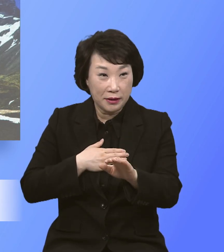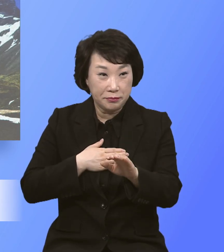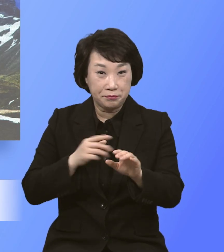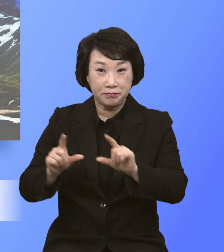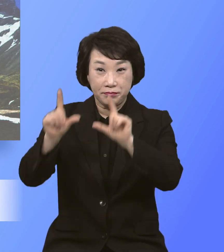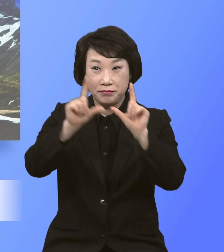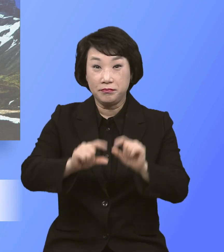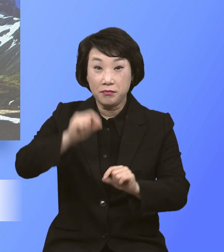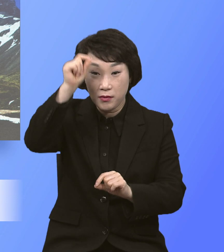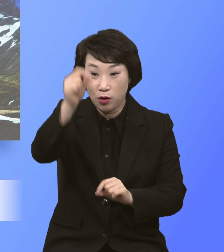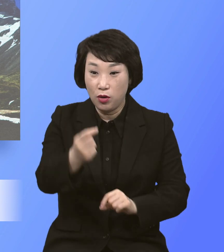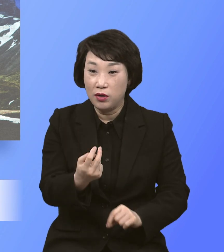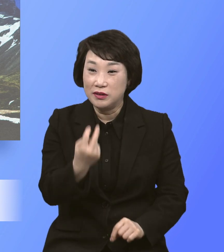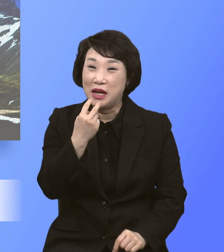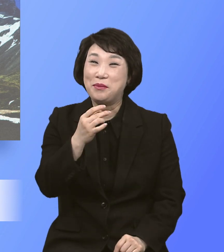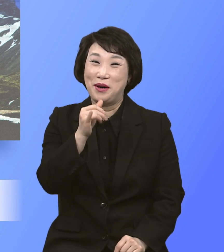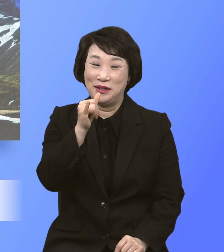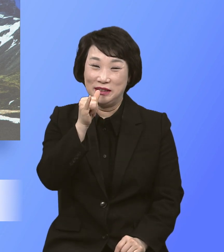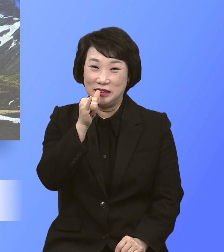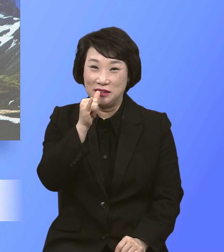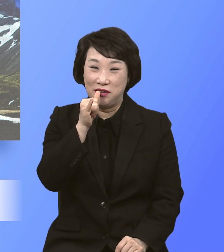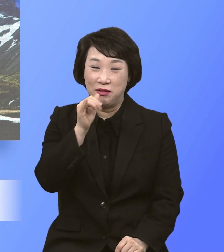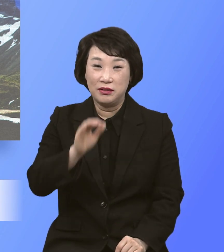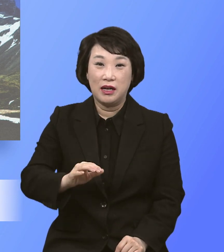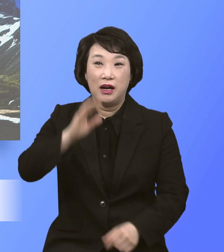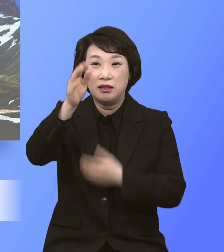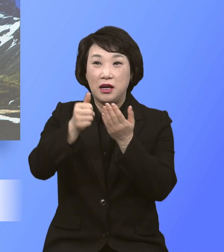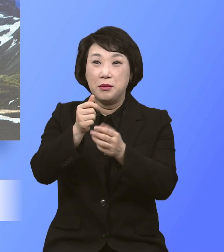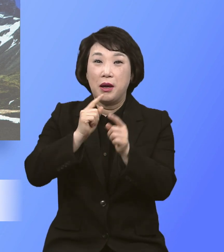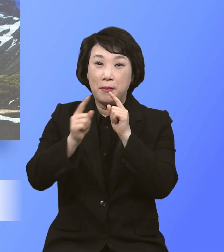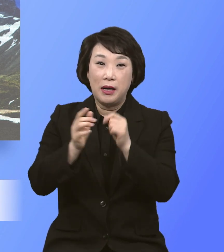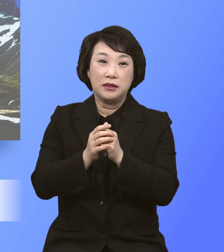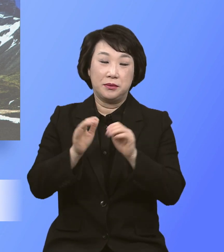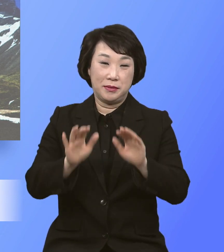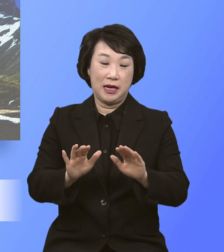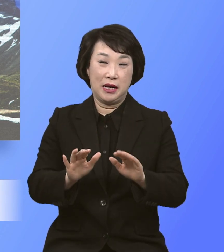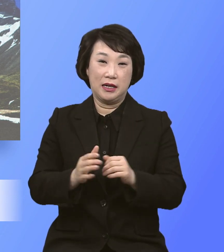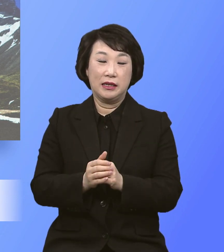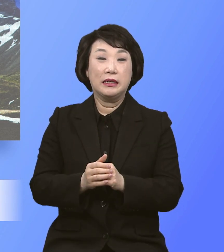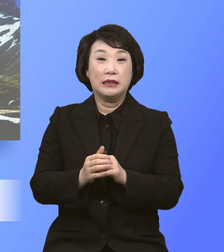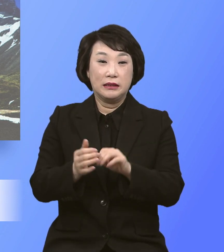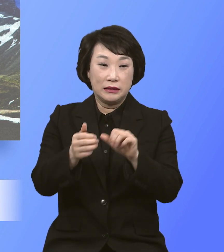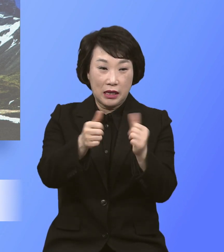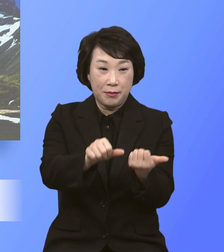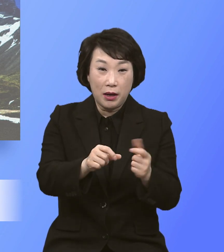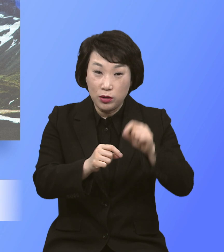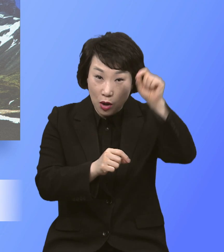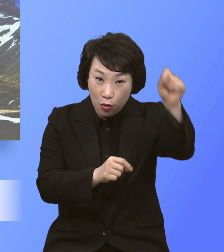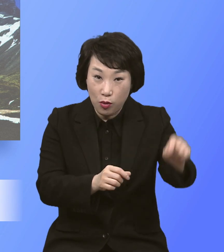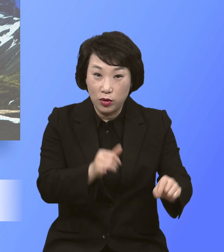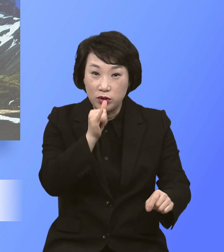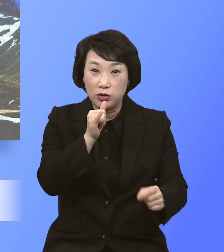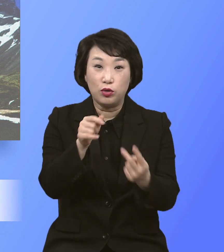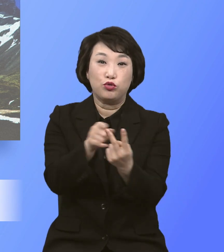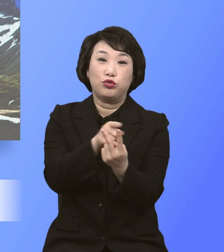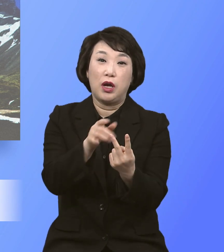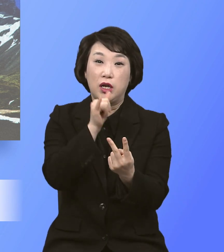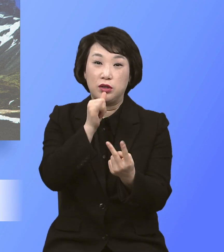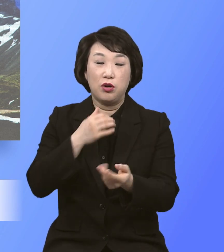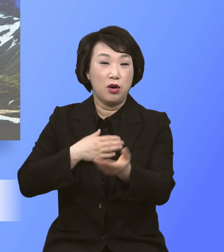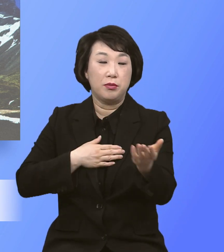영원한 생명도 있고 하나님 말씀에는 영원한 사망도 있어요. 그래서